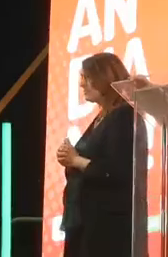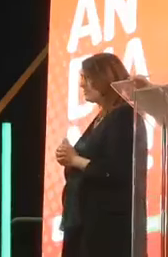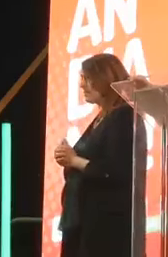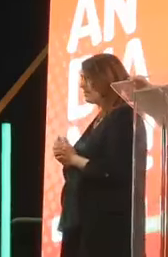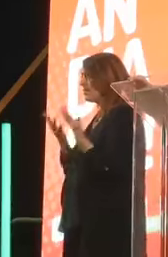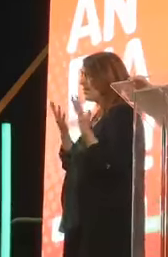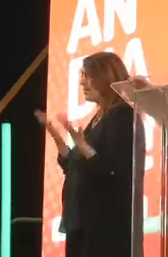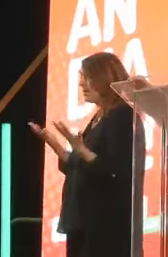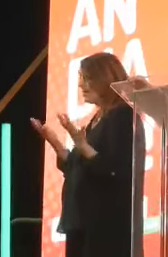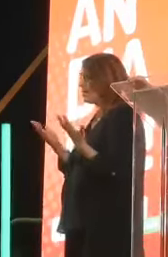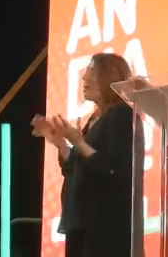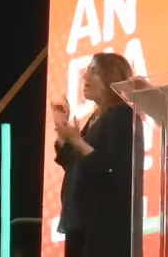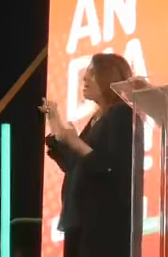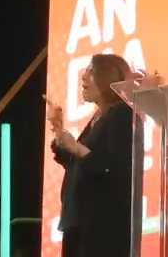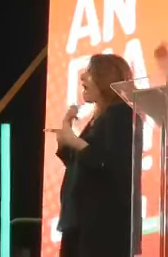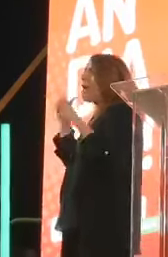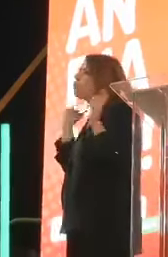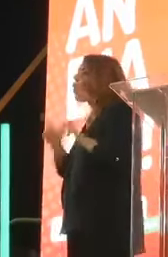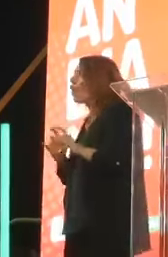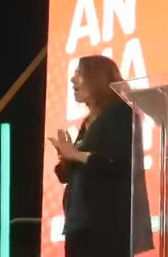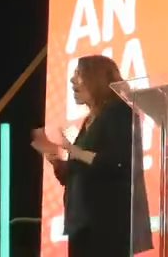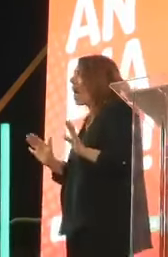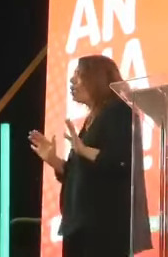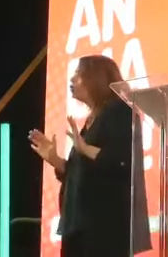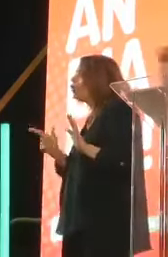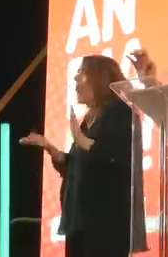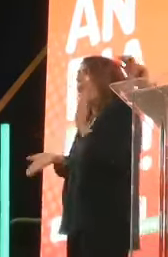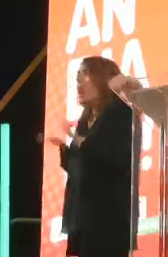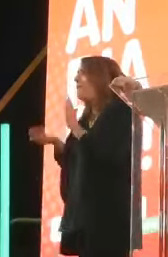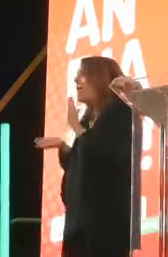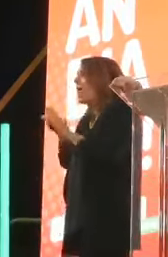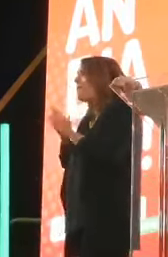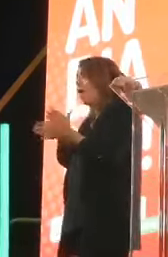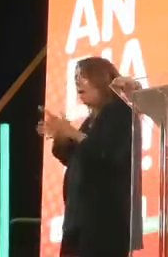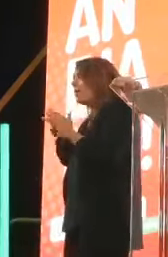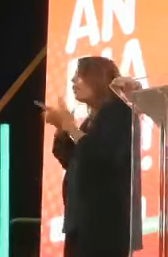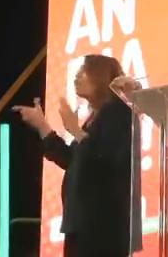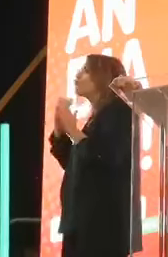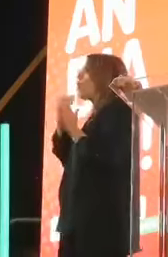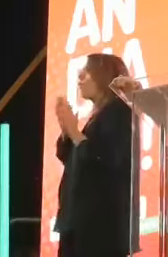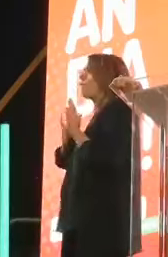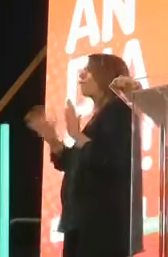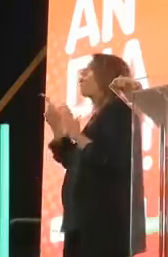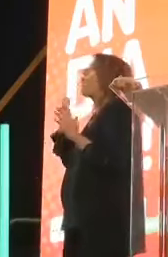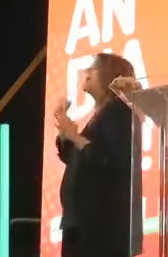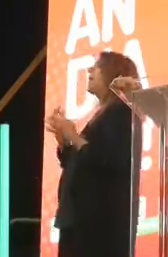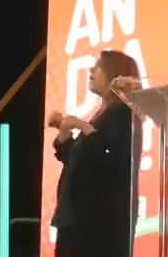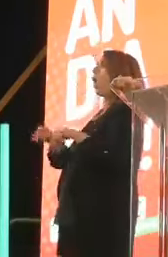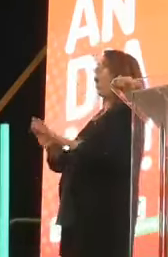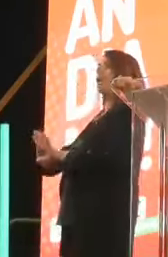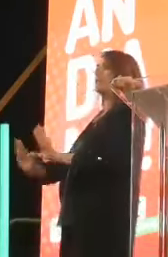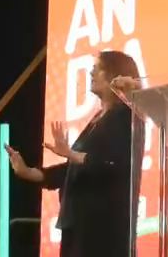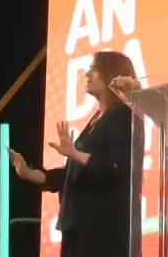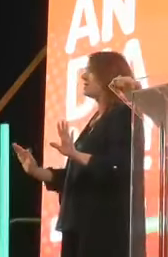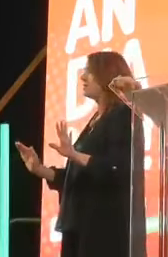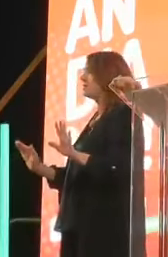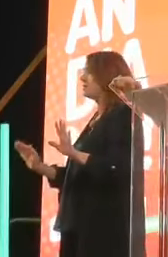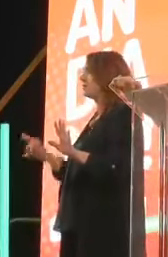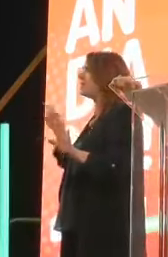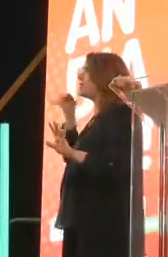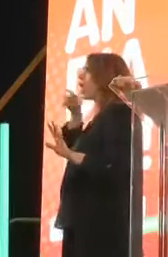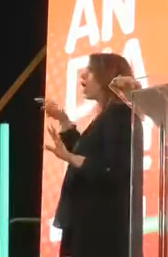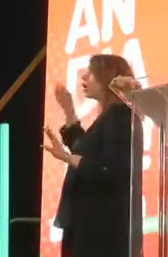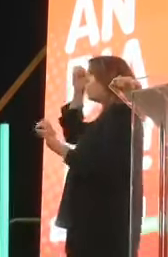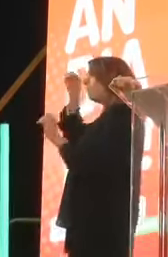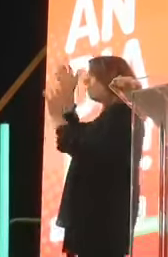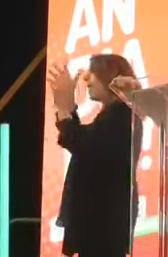E loro chiaramente l'hanno bloccata, l'hanno svuotata, la contrastano, perché a loro sta bene così. In fondo pensano che